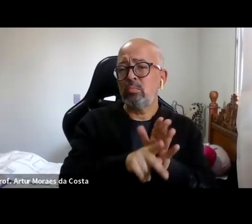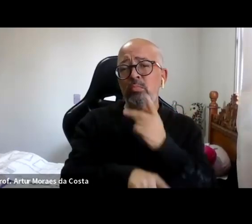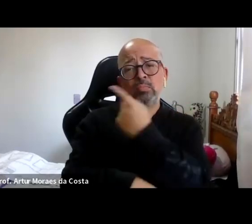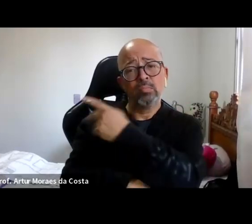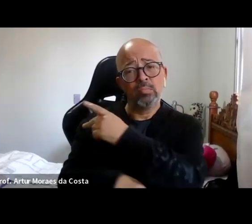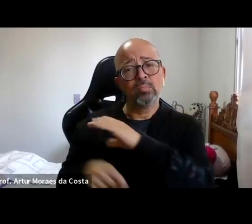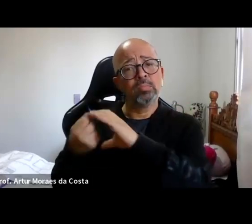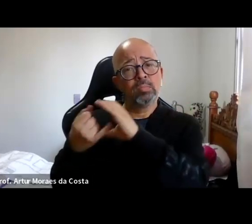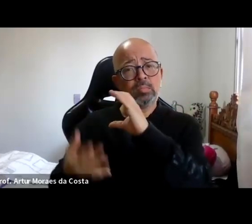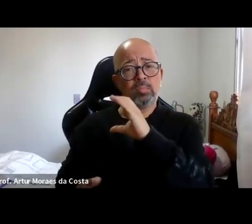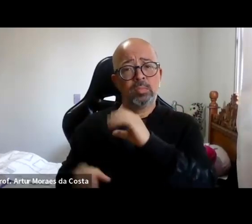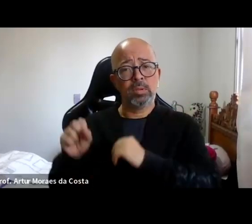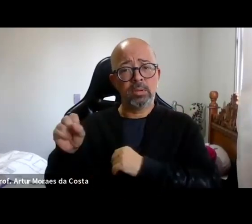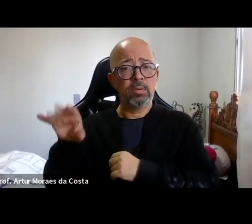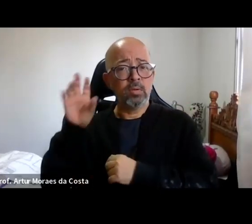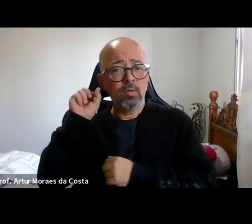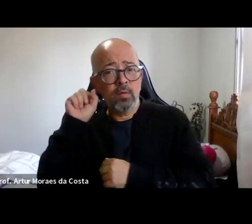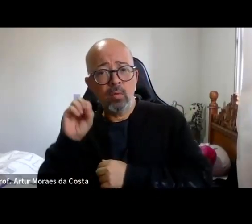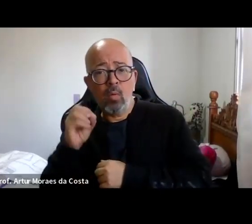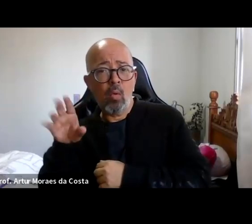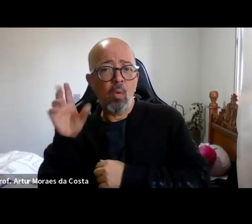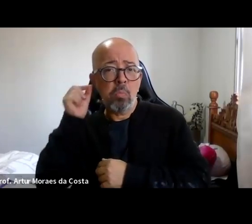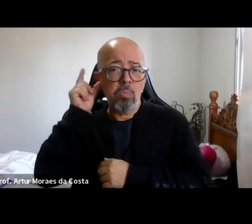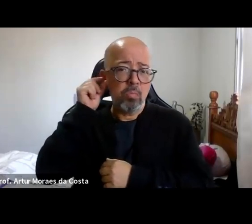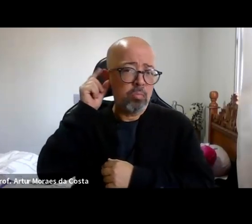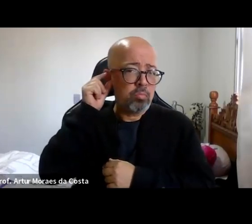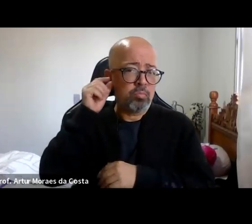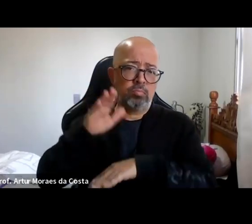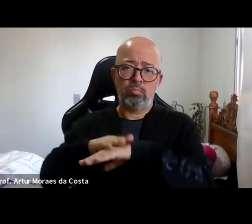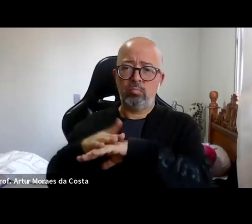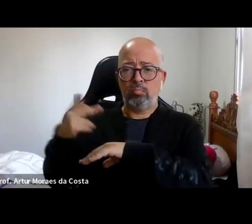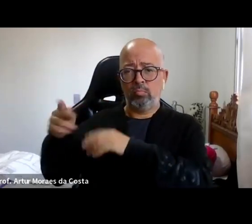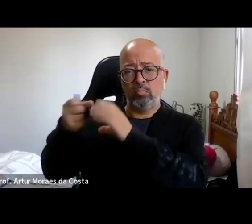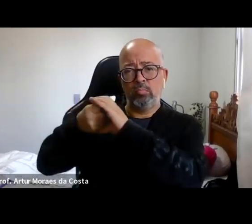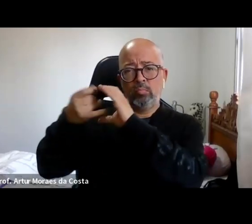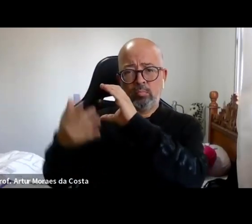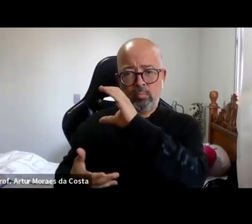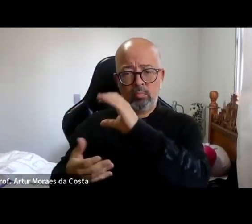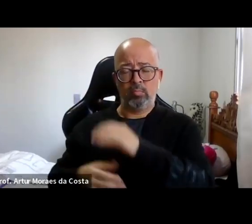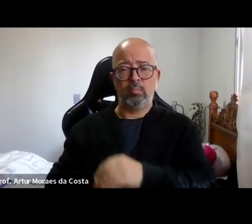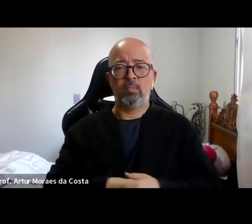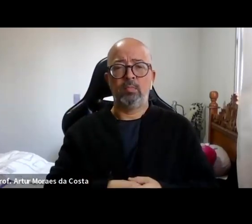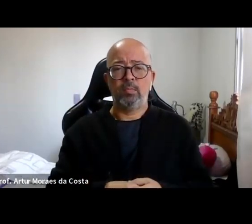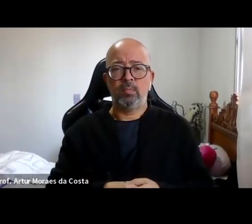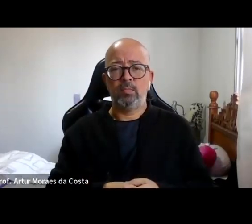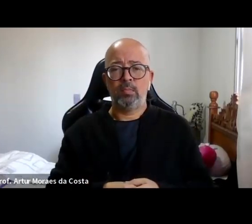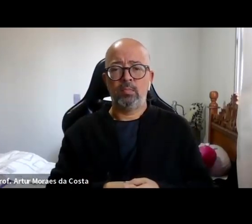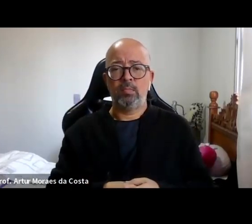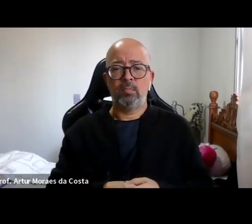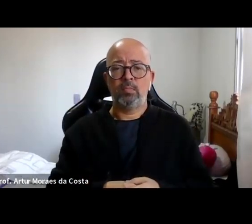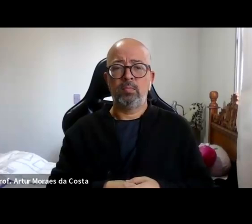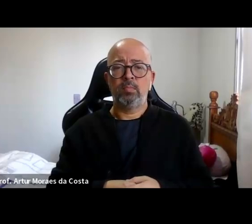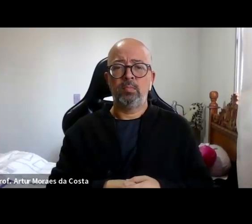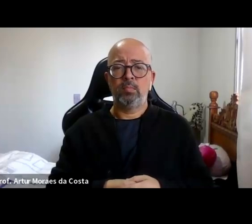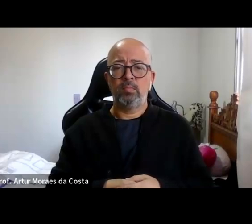Enrique te estaba escribiendo en el chat puedes hablarnos de la descripción del lenguaje no verbal de las personas que están en el medio